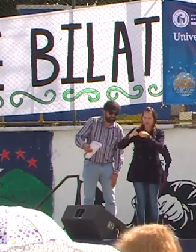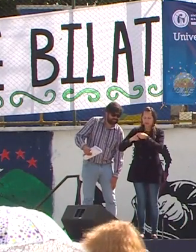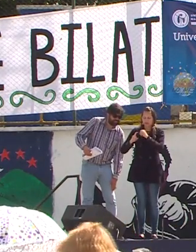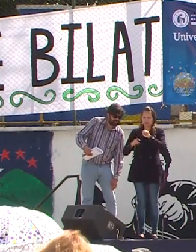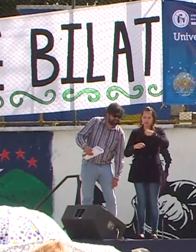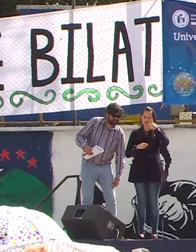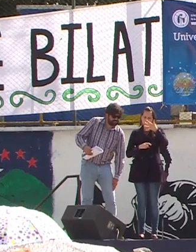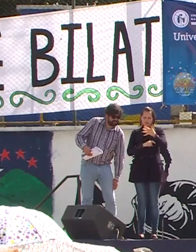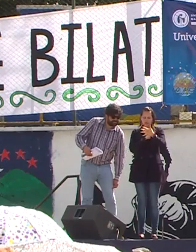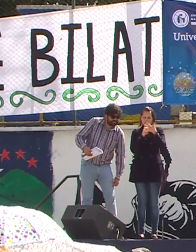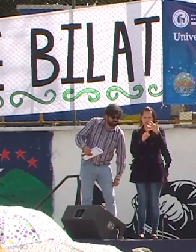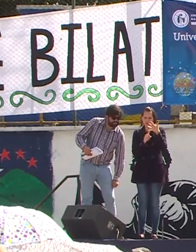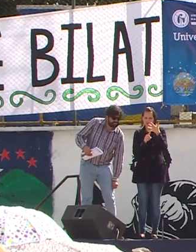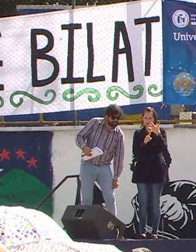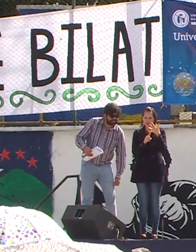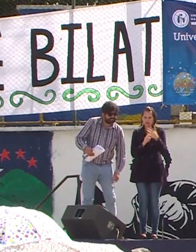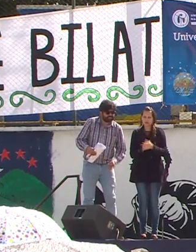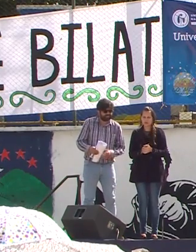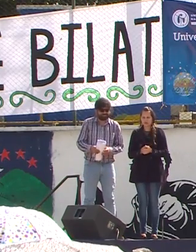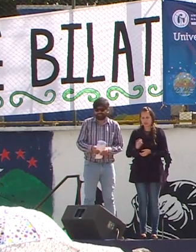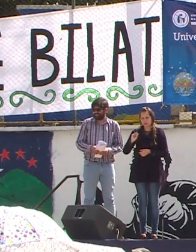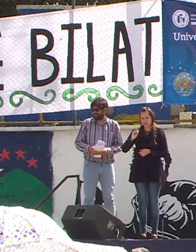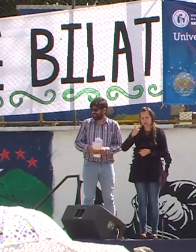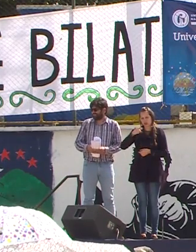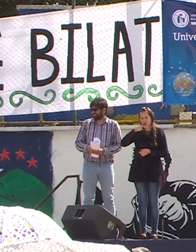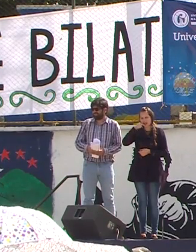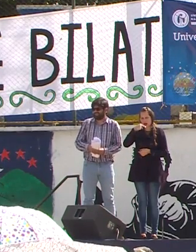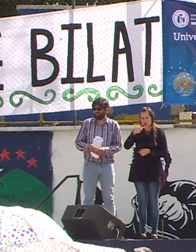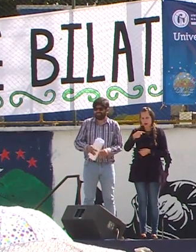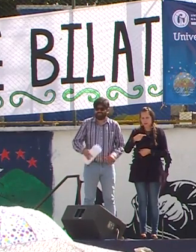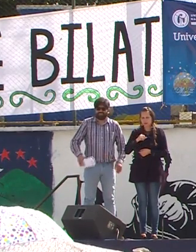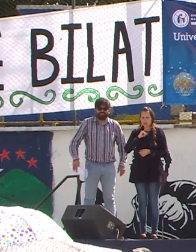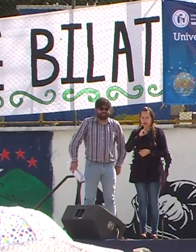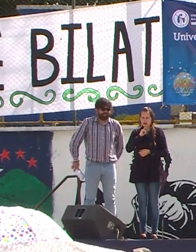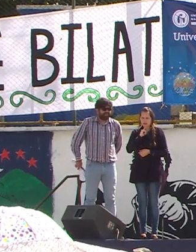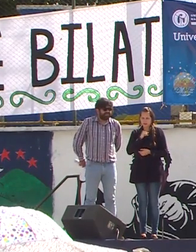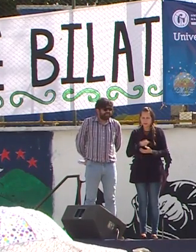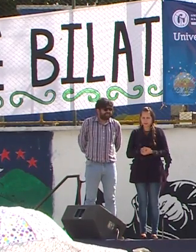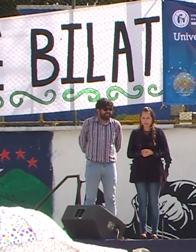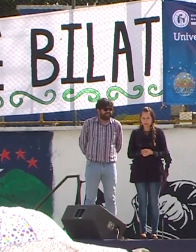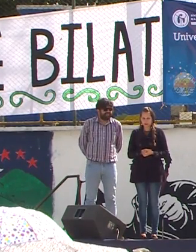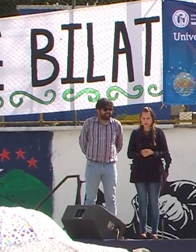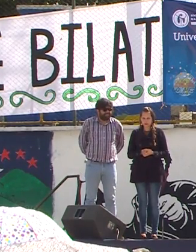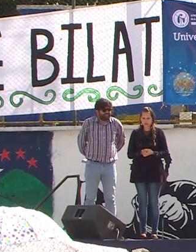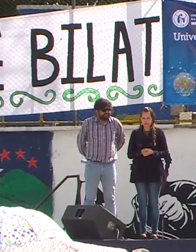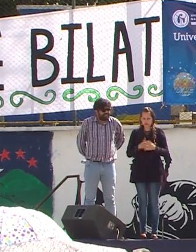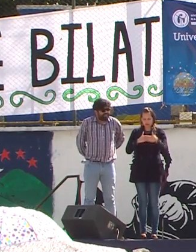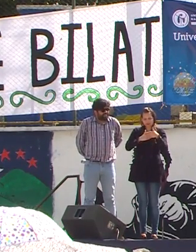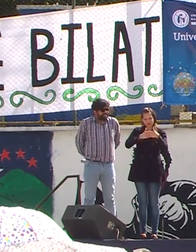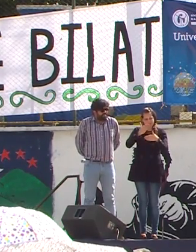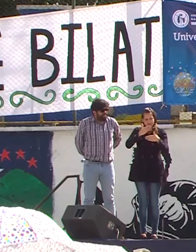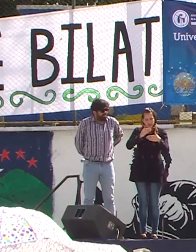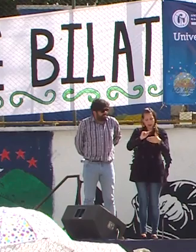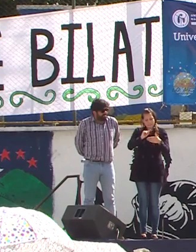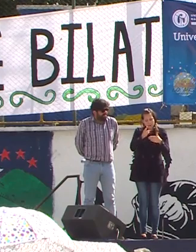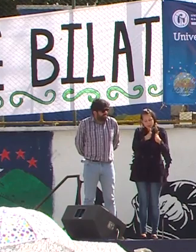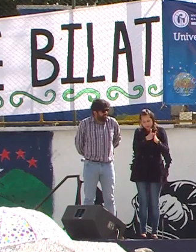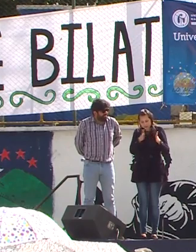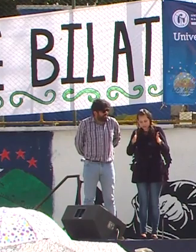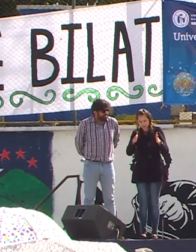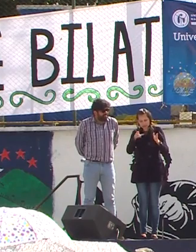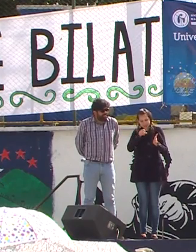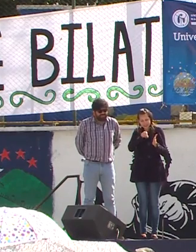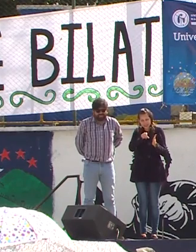Quinto, segunda lengua. Hemos terminado la primera fase del semillero en segunda